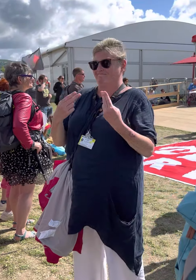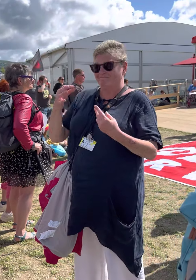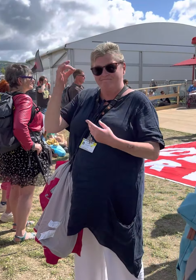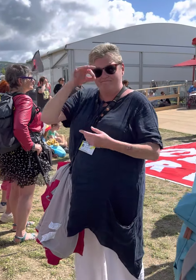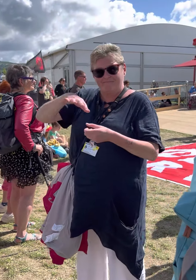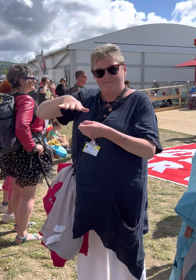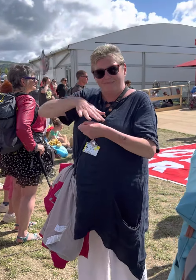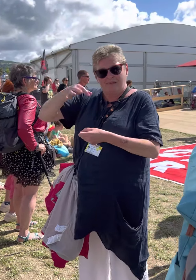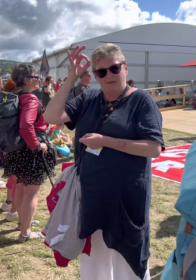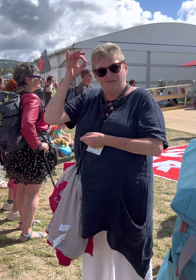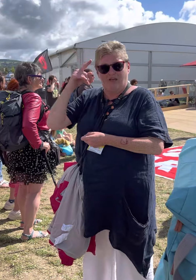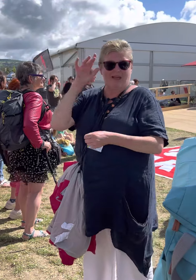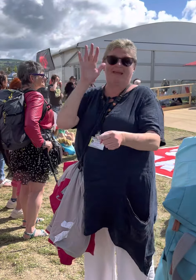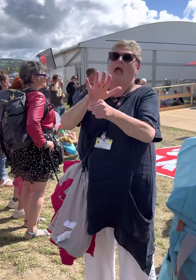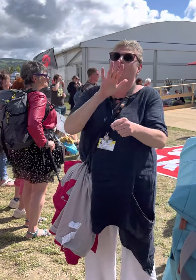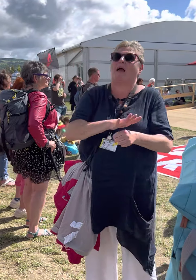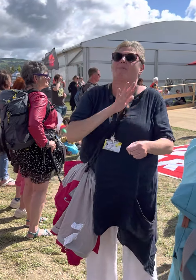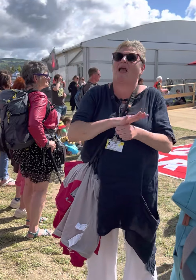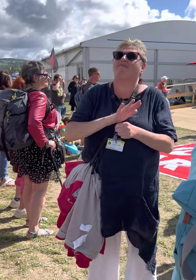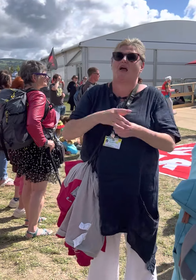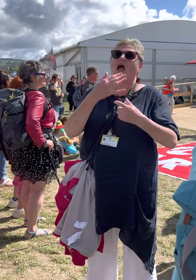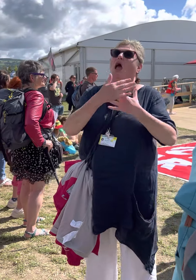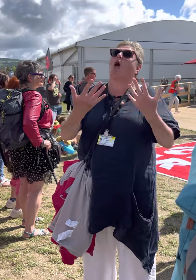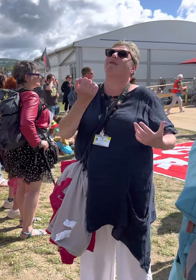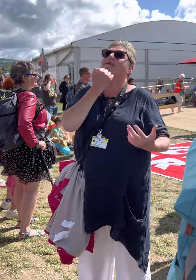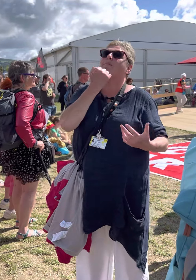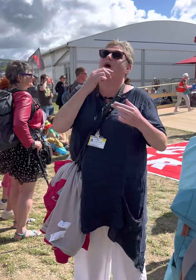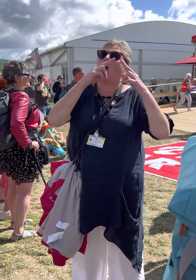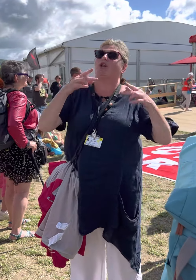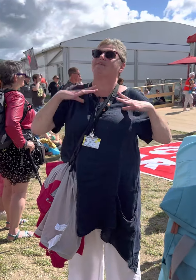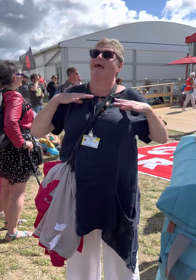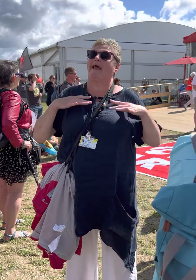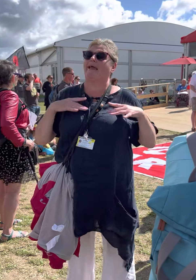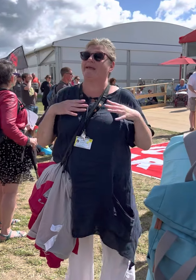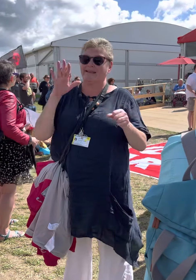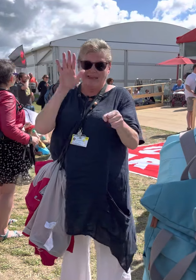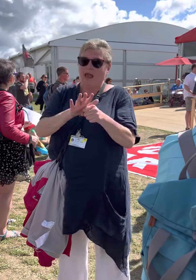osod cap ar nifer yr ail dau a llety gwyliau mewn cymuned.